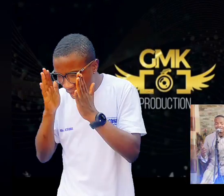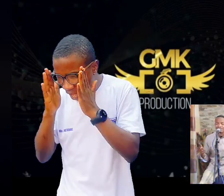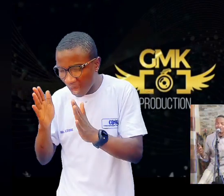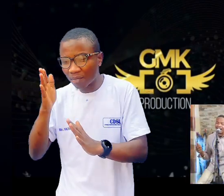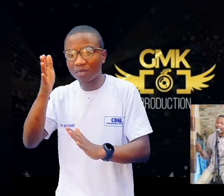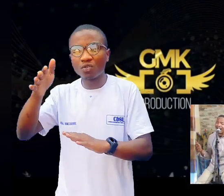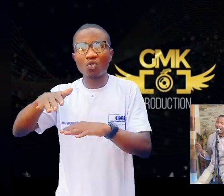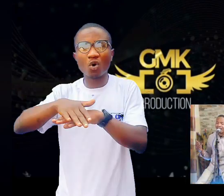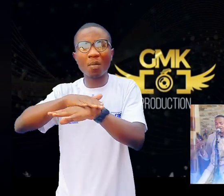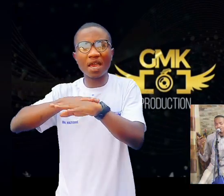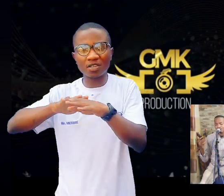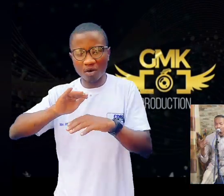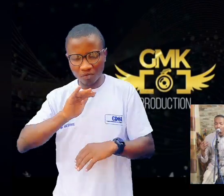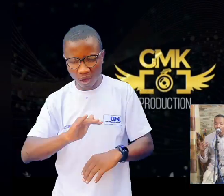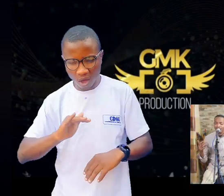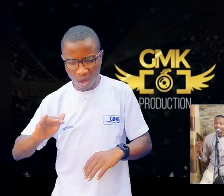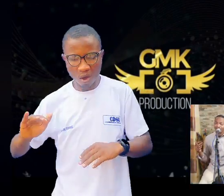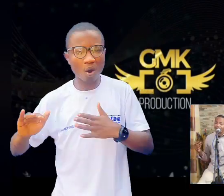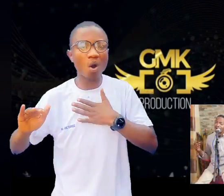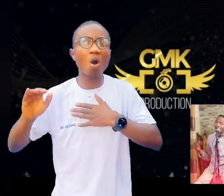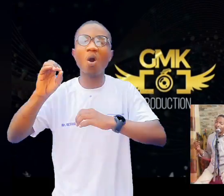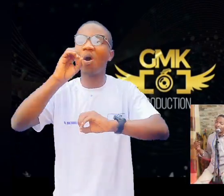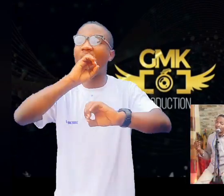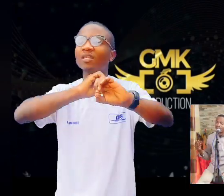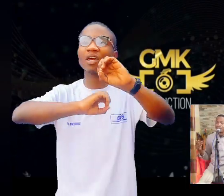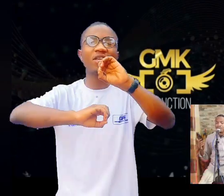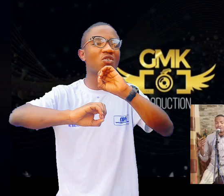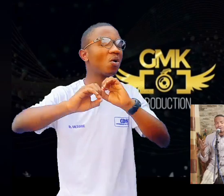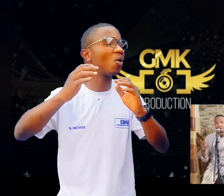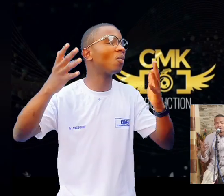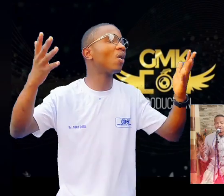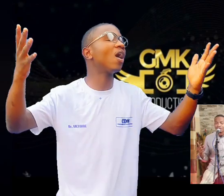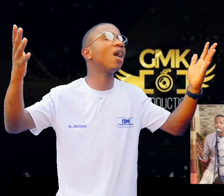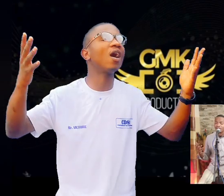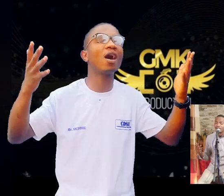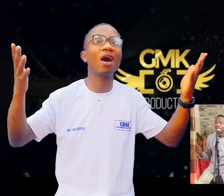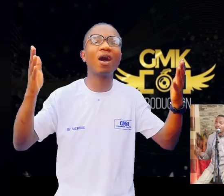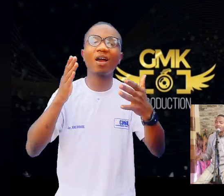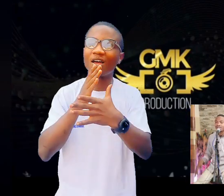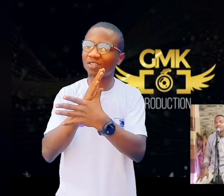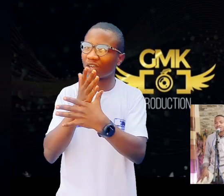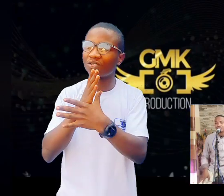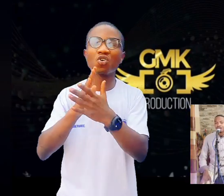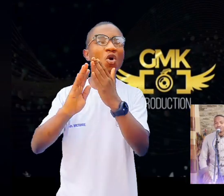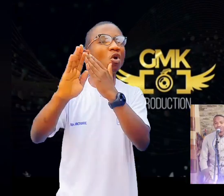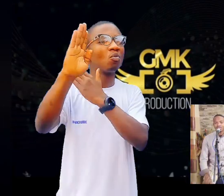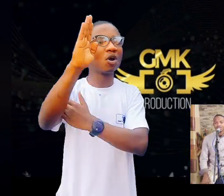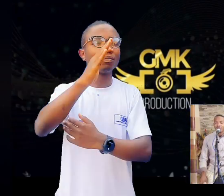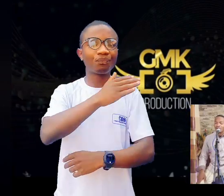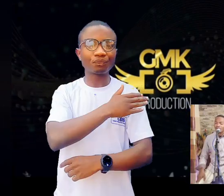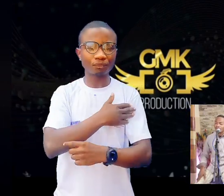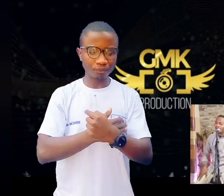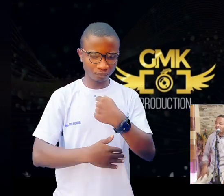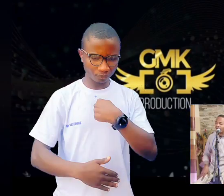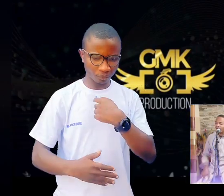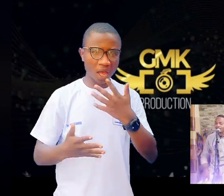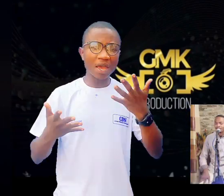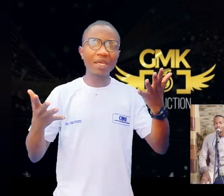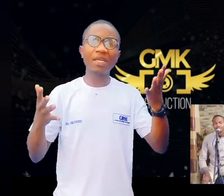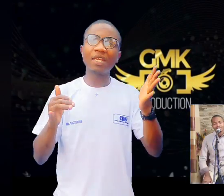regard restera sur mes enfants. Oh, entre Dieu et moi, entre Dieu et